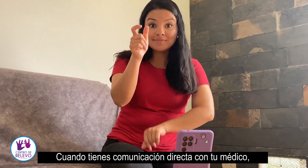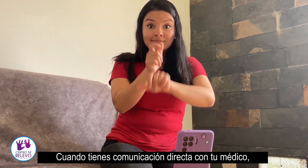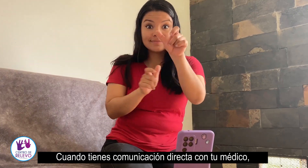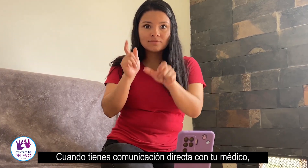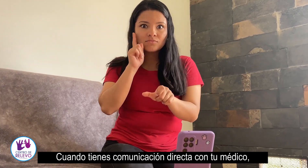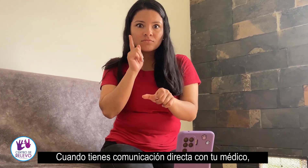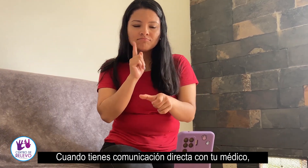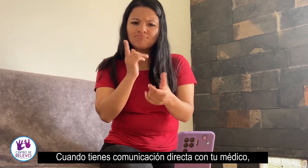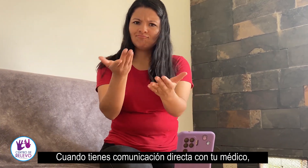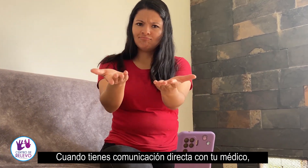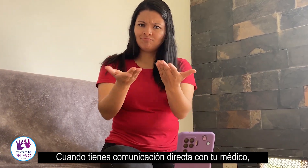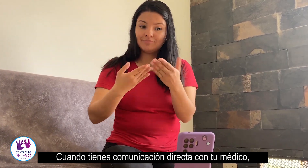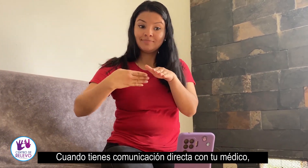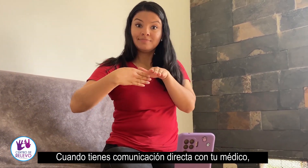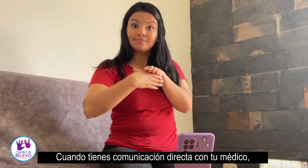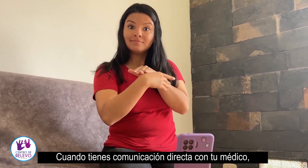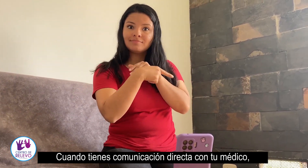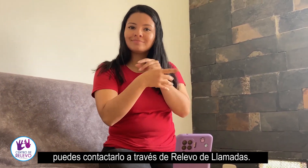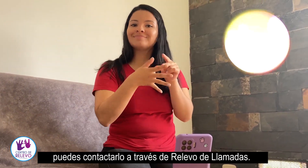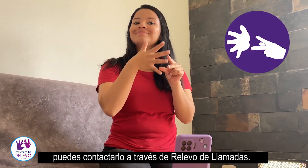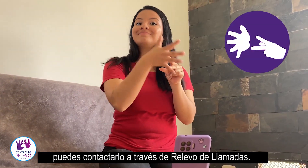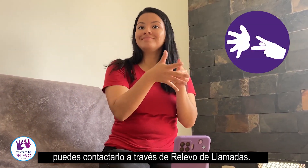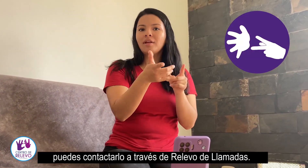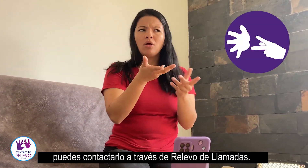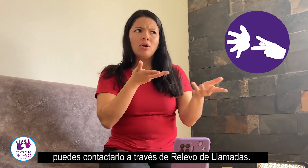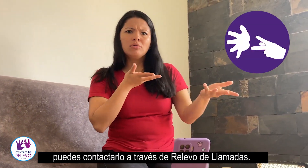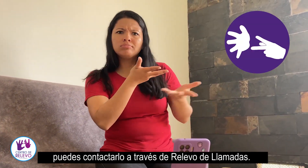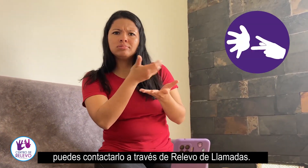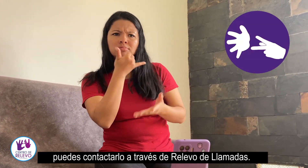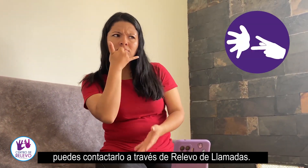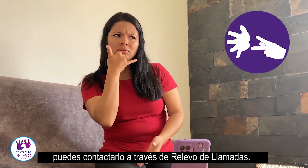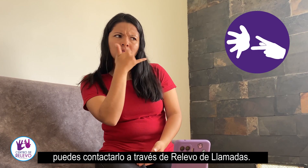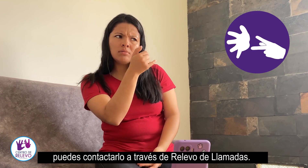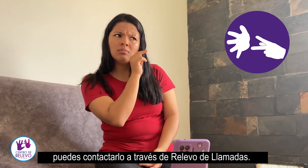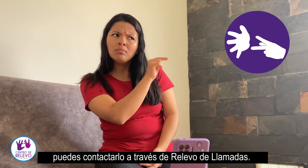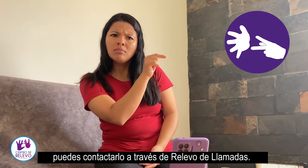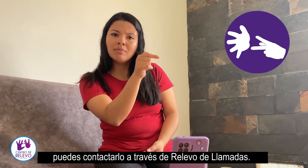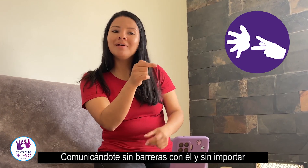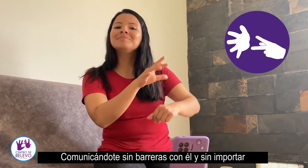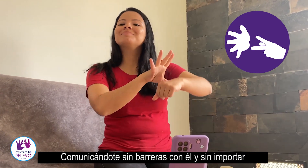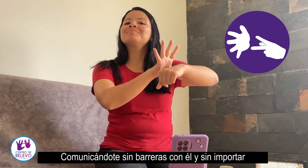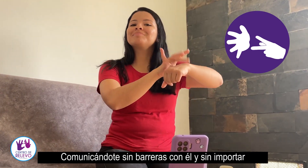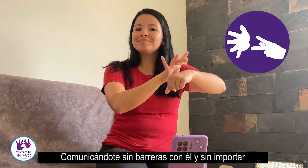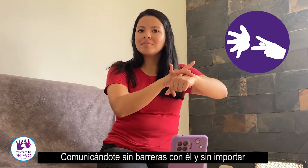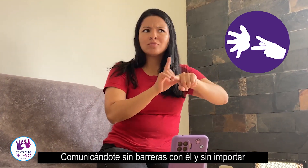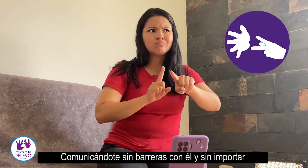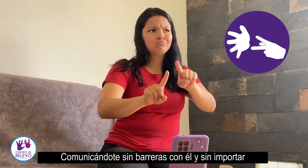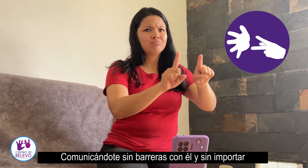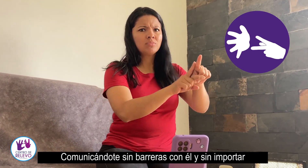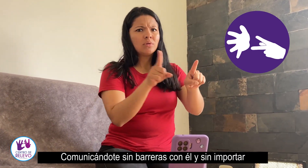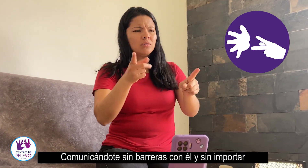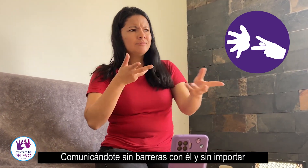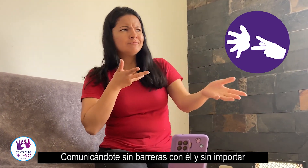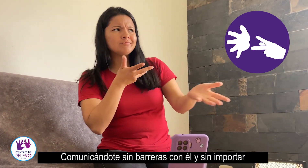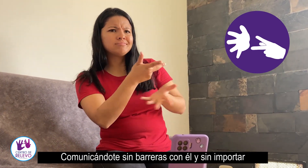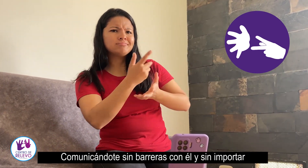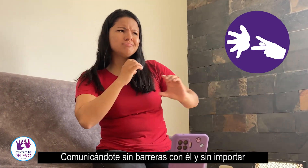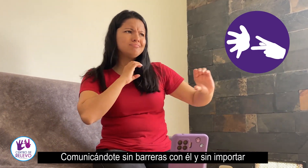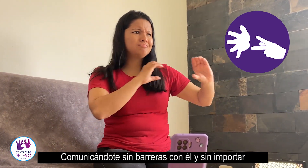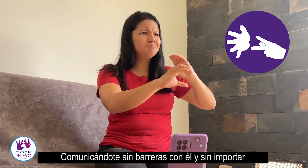Cuando tienes comunicación directa con tu médico, puedes contactarlo a través de relevo de llamadas, comunicándote sin barreras con él y sin importar la